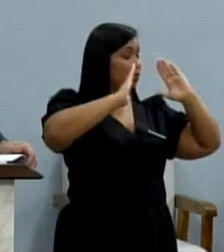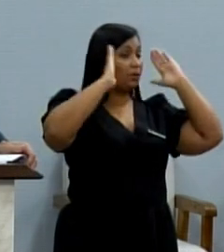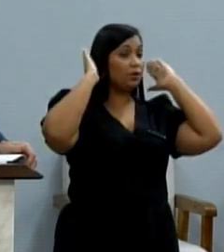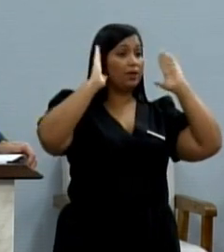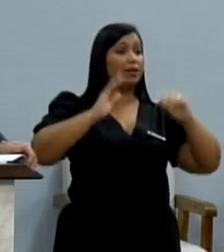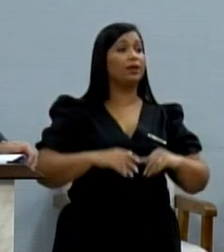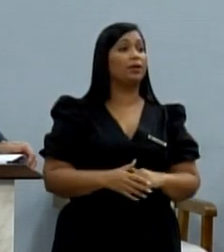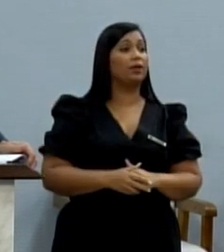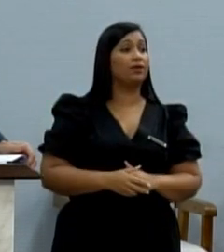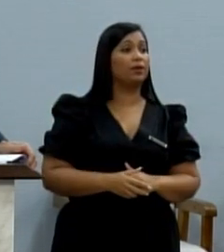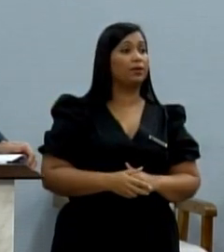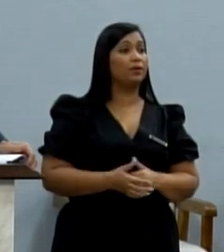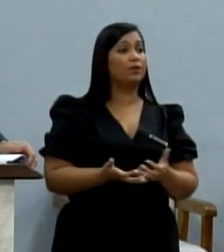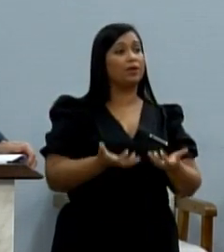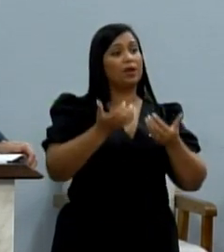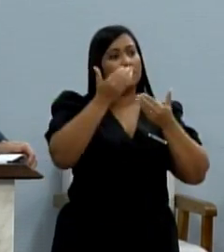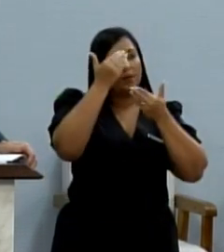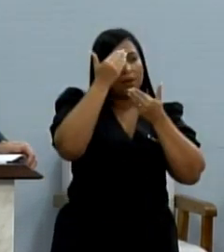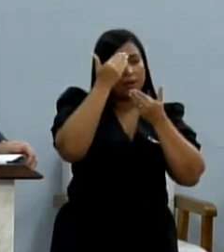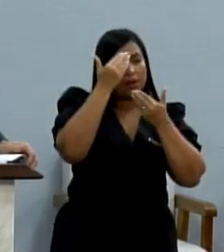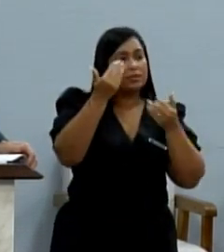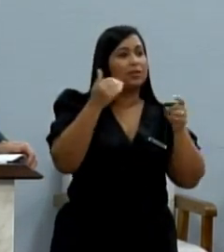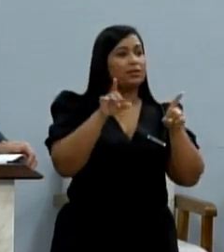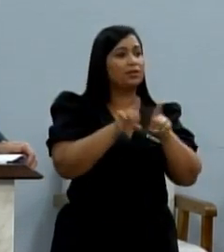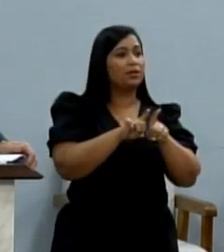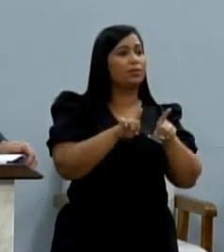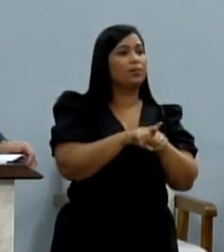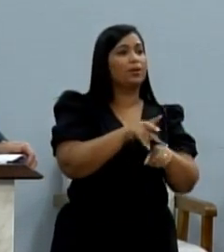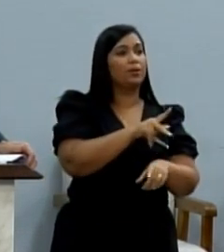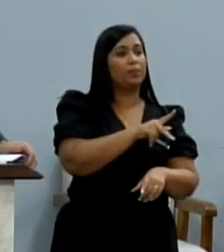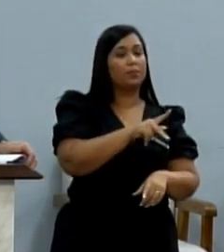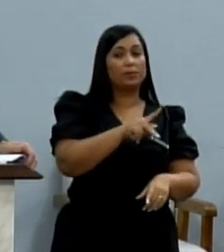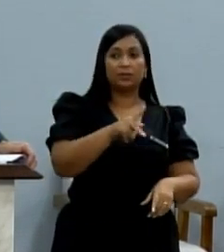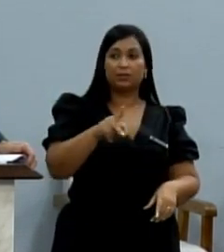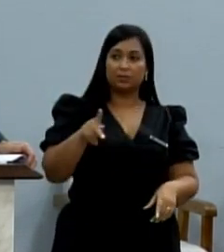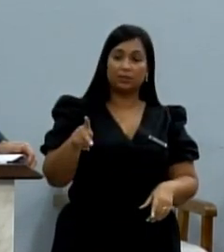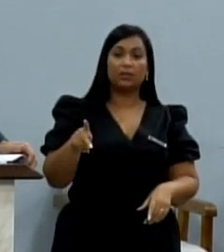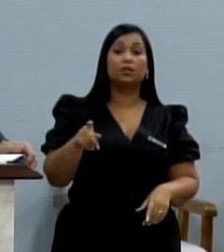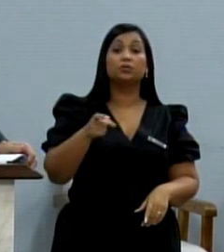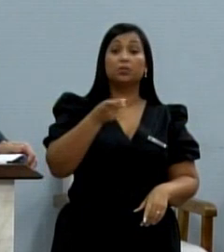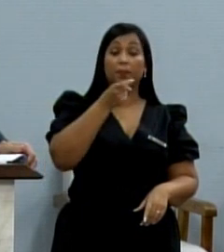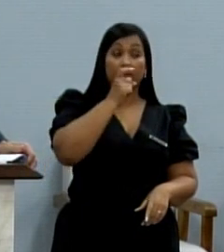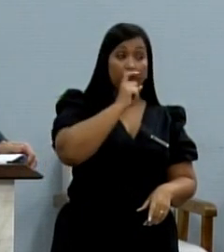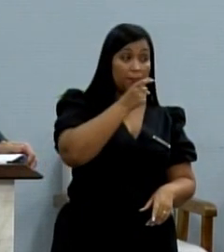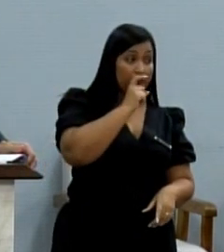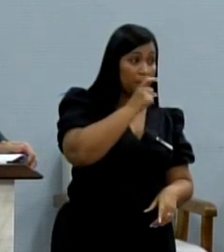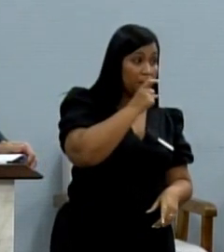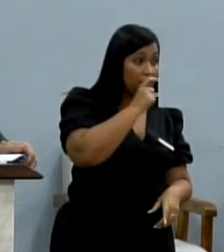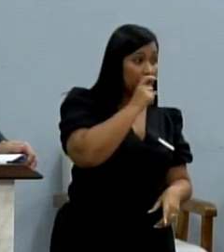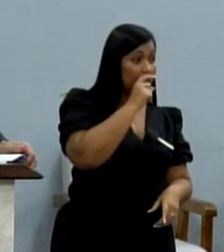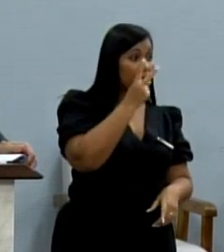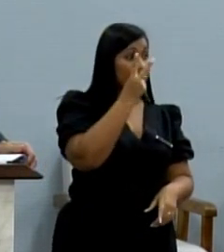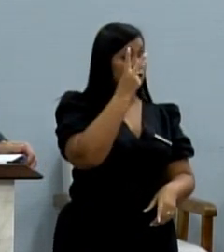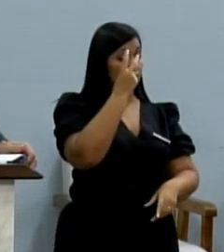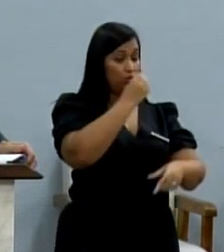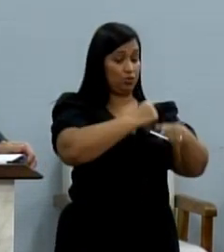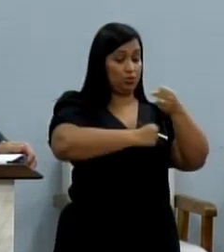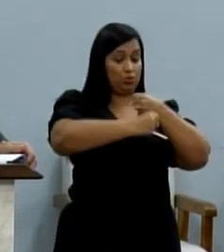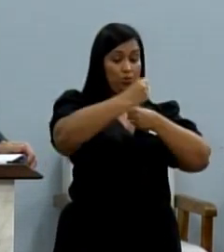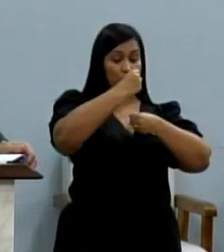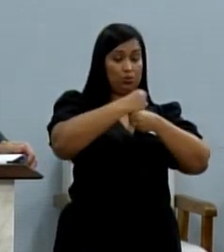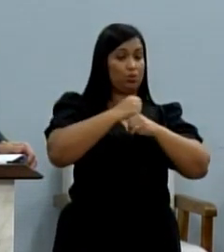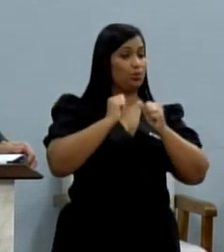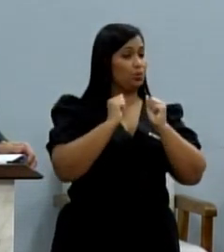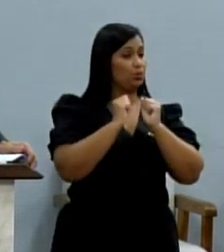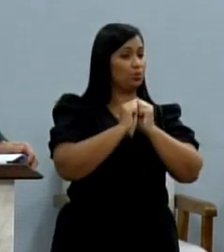Quero agradecer também o presidente Pedro Roberto que esteve aqui também nesses últimos dois anos juntamente